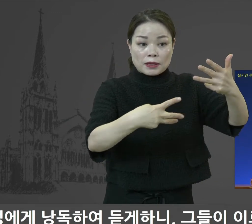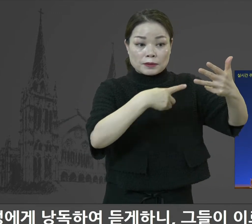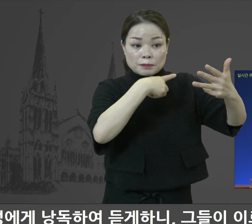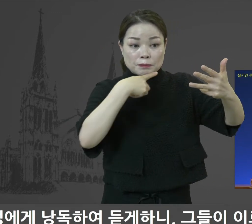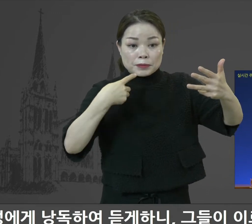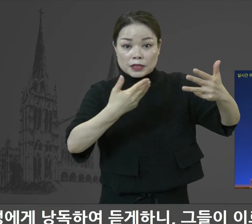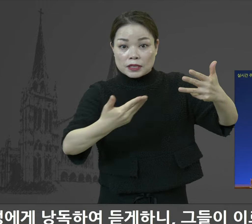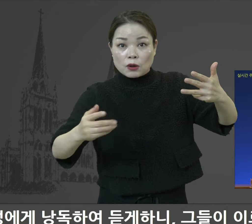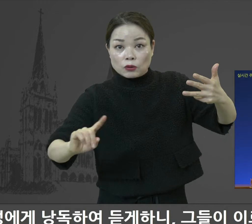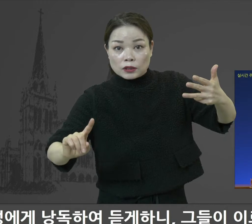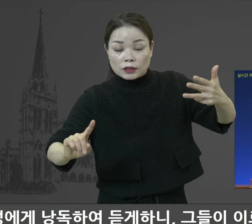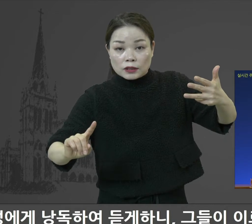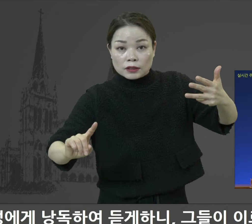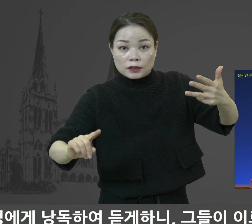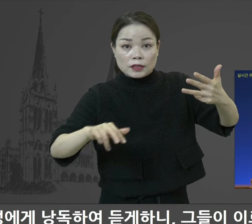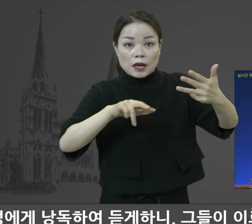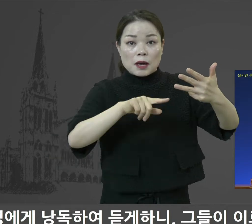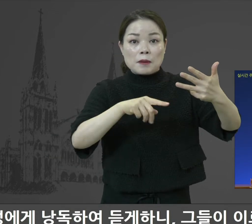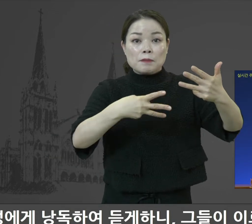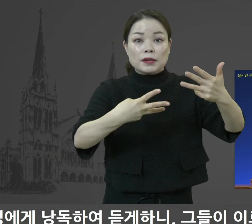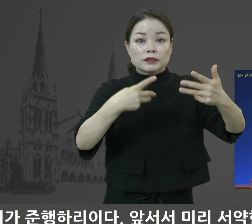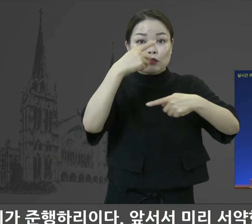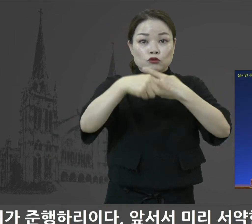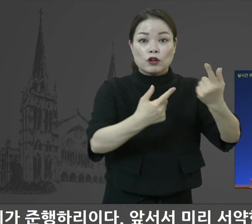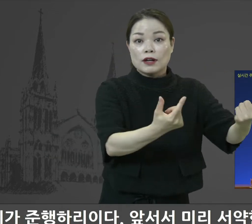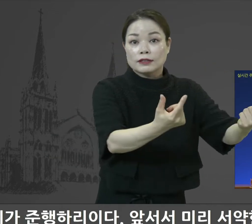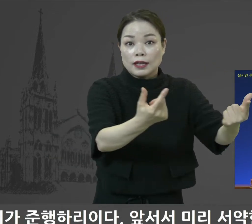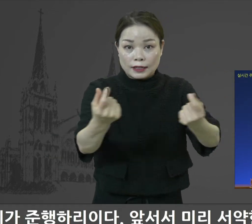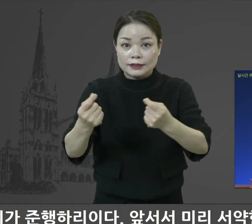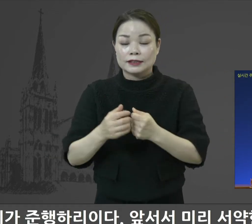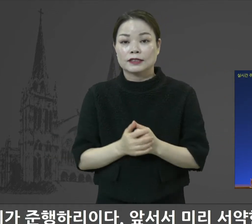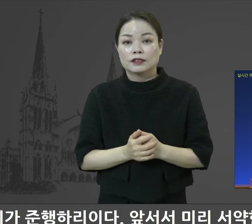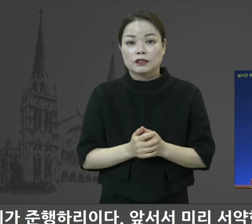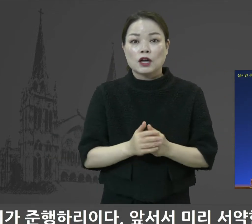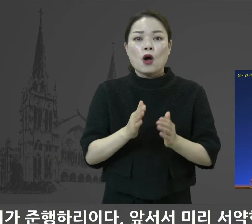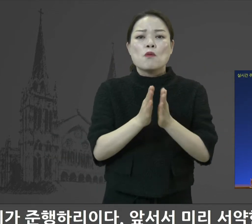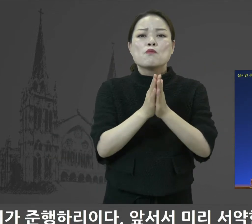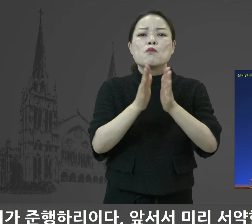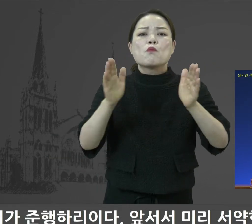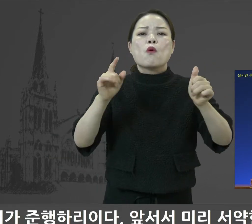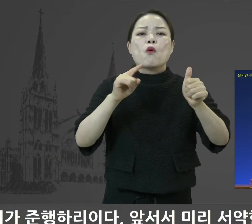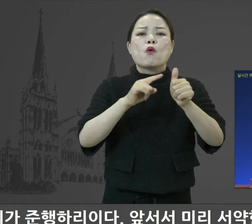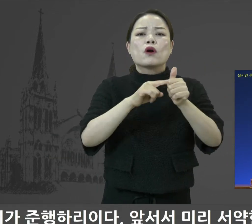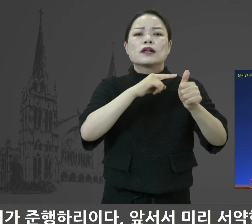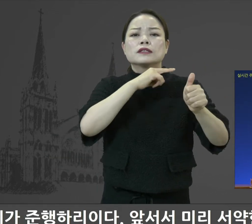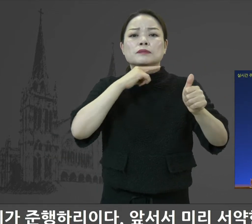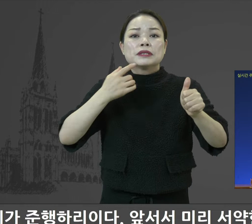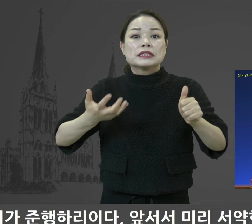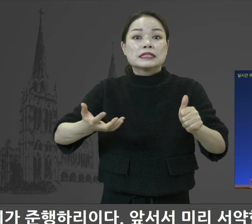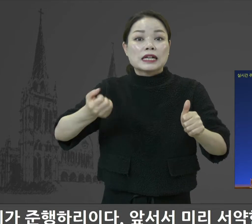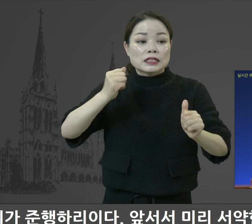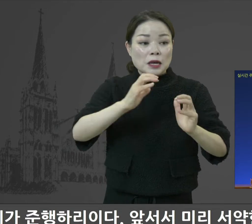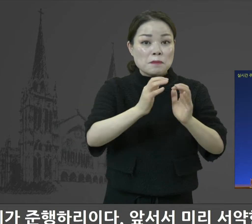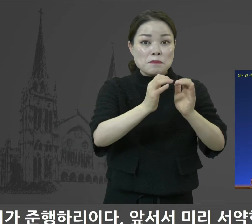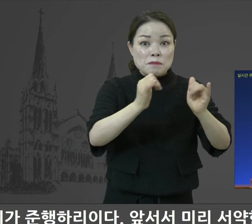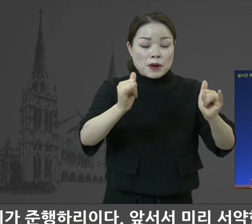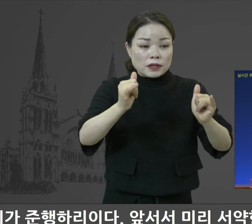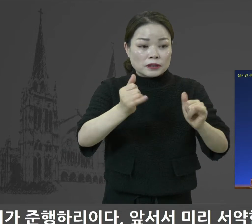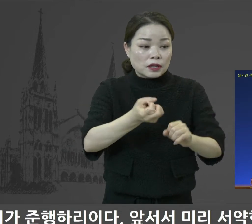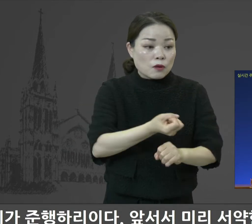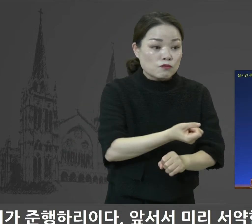어떻게 했는지 확인하십시다. 8절 준비되셨습니까? 읽겠습니다. 모세가 그 피를 가지고 백성에게